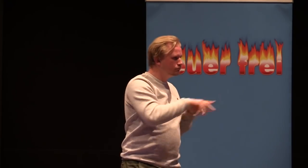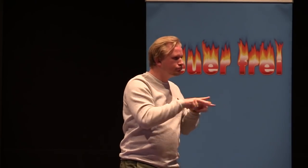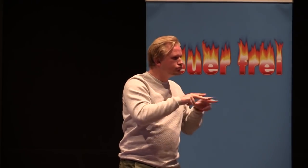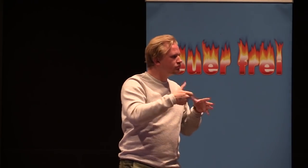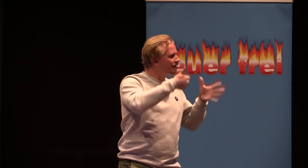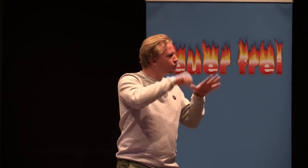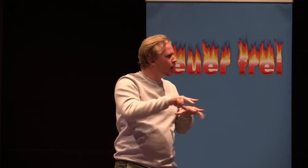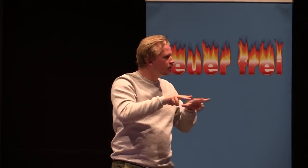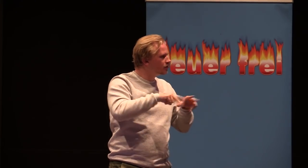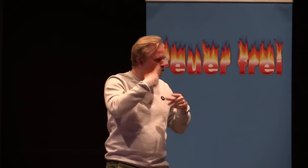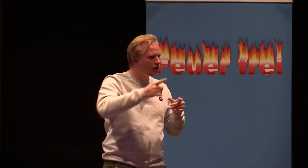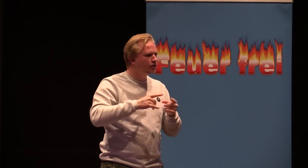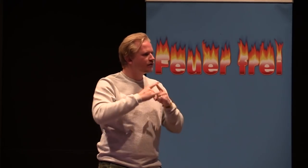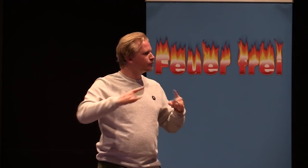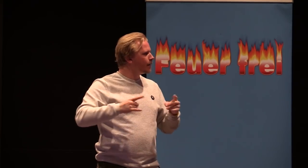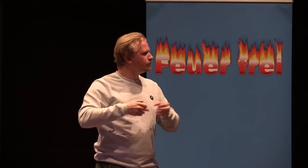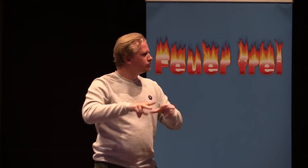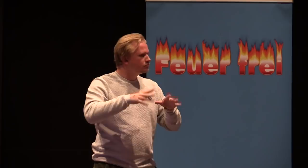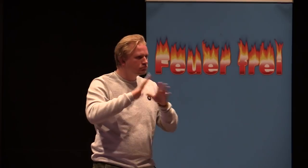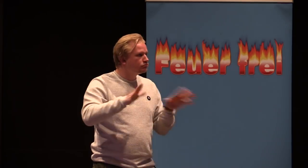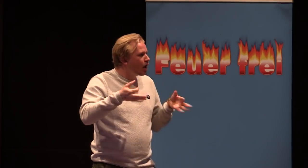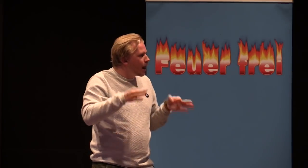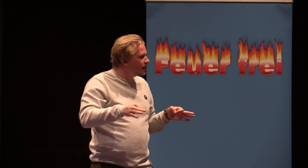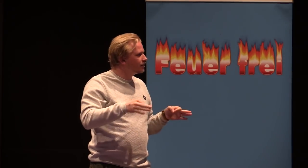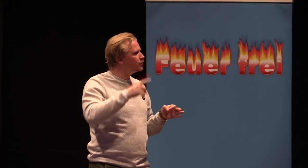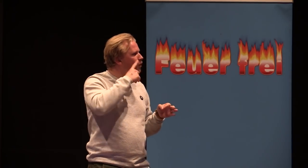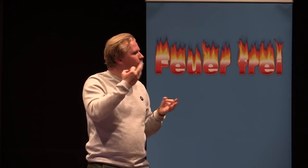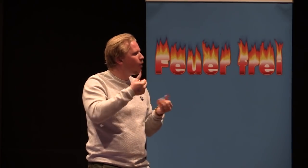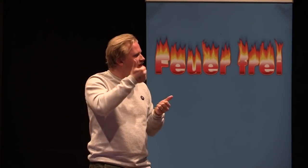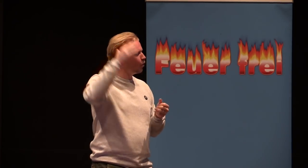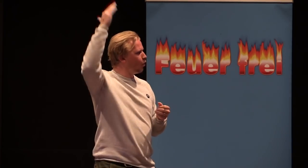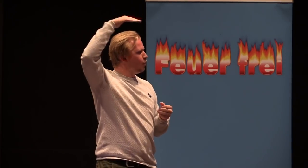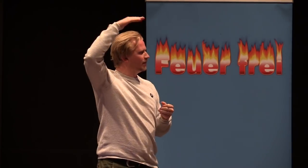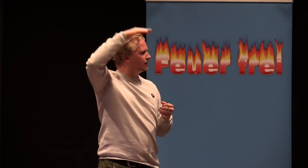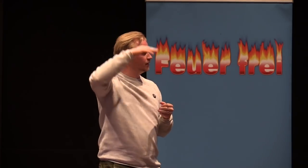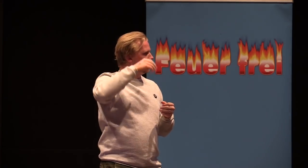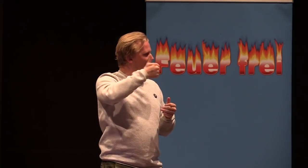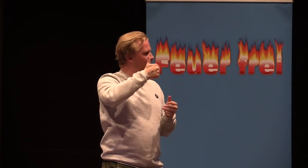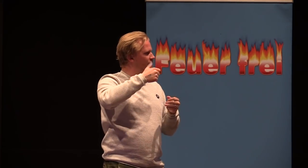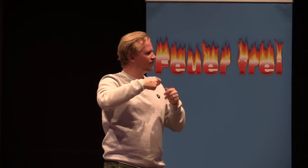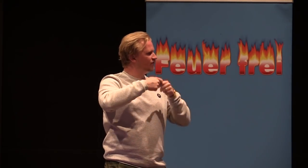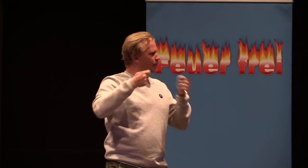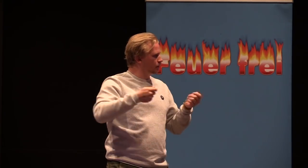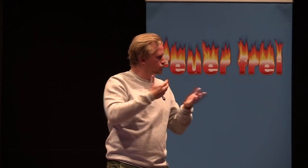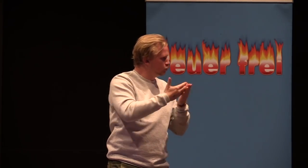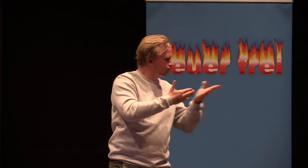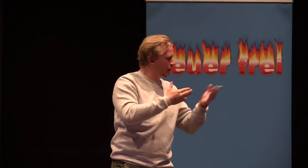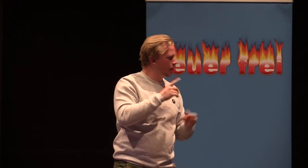es ist ja nun mal auch so, dass ganz oft so ist, dass alles in Projekten gemacht wird. Also so ein Camp zum Beispiel ist ein Projekt,